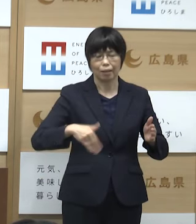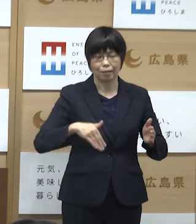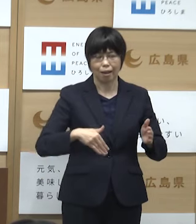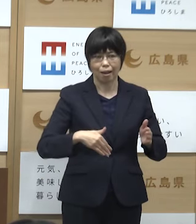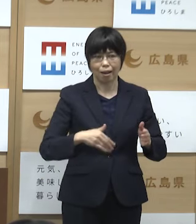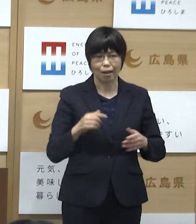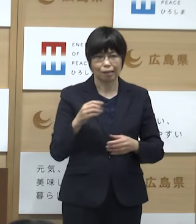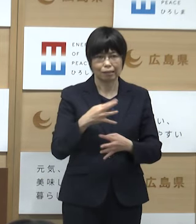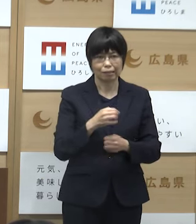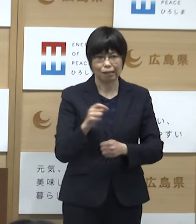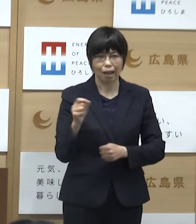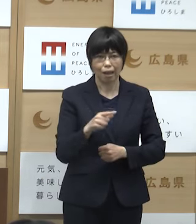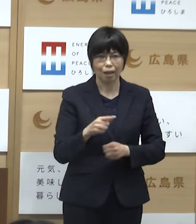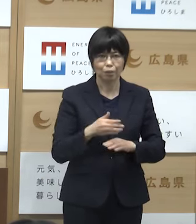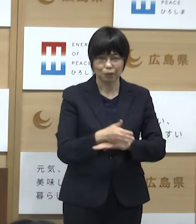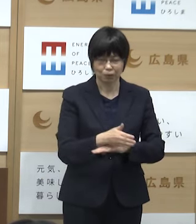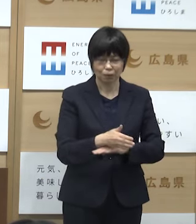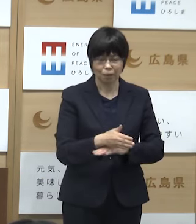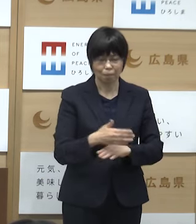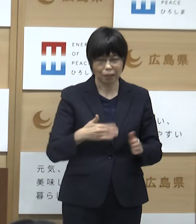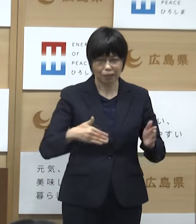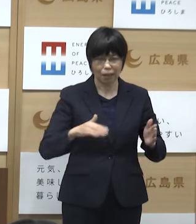はい、わかりました。ありがとうございます。はい、